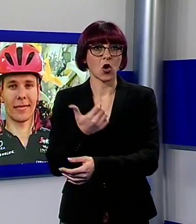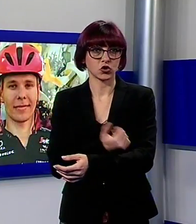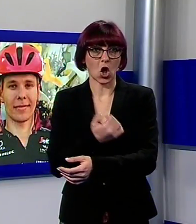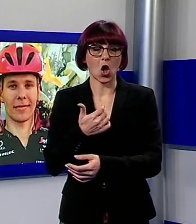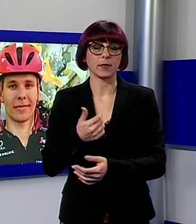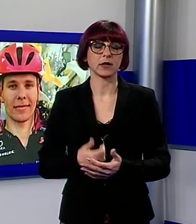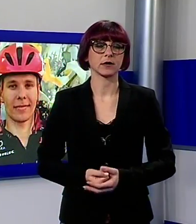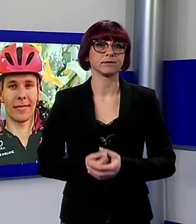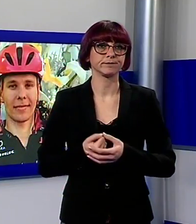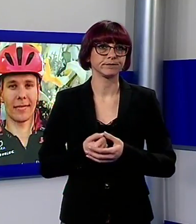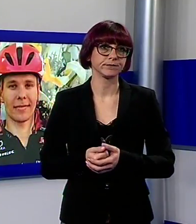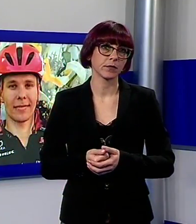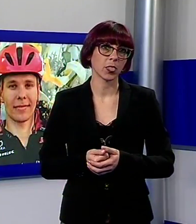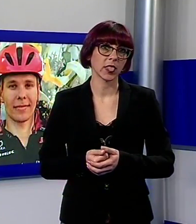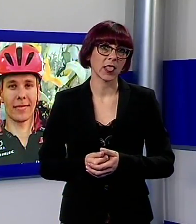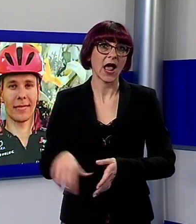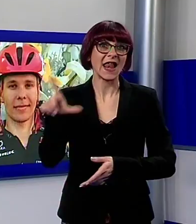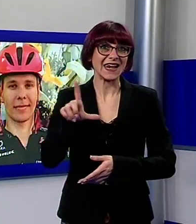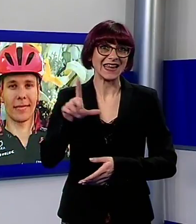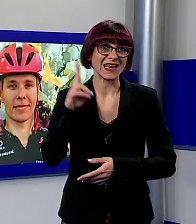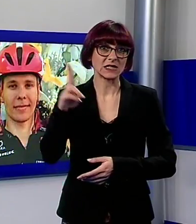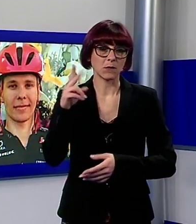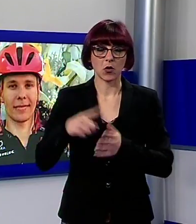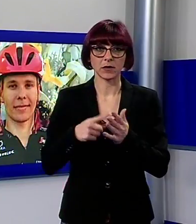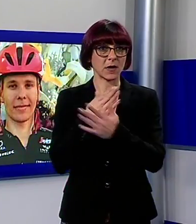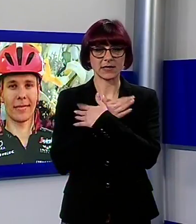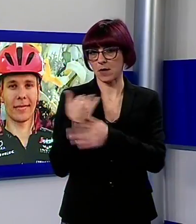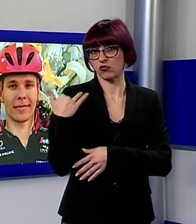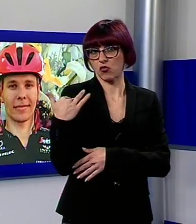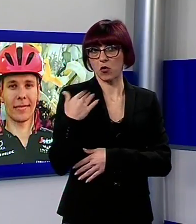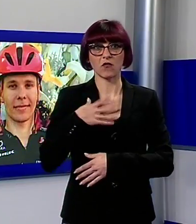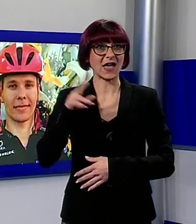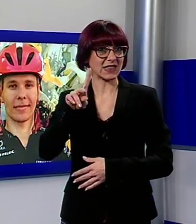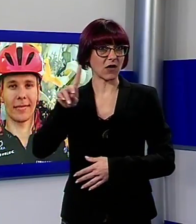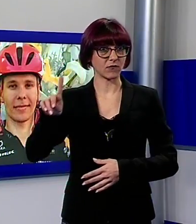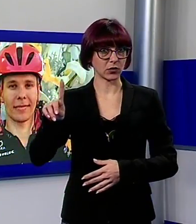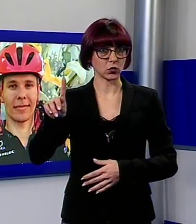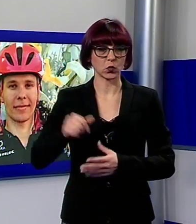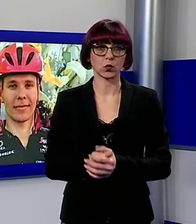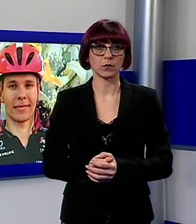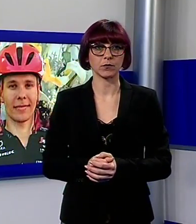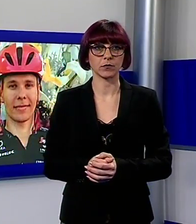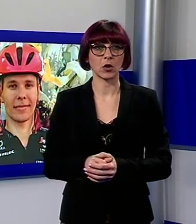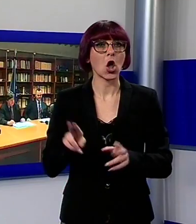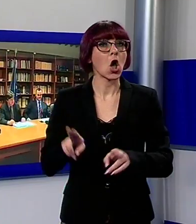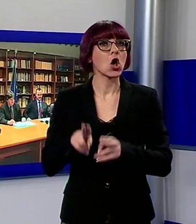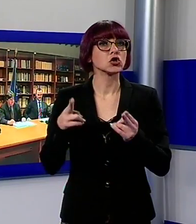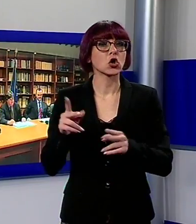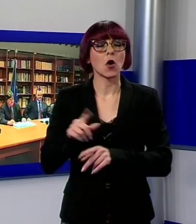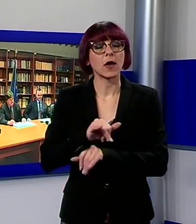Runsas, Linas, era morto nel maggio scorso a soli 21 anni. Non è mai stato provato che la causa del decesso sia da attribuire alle